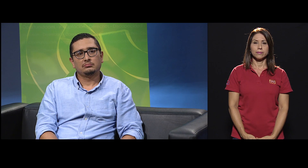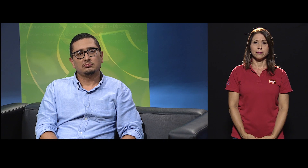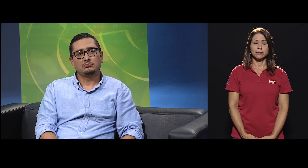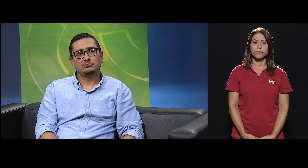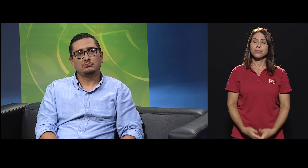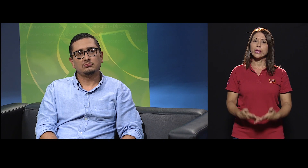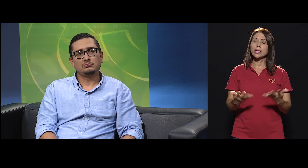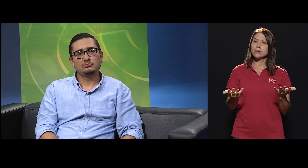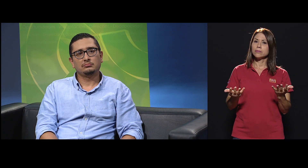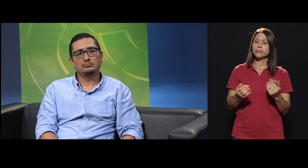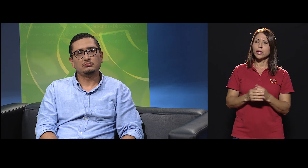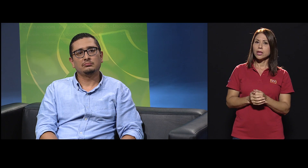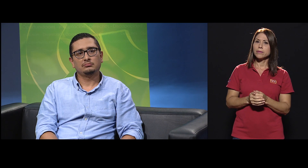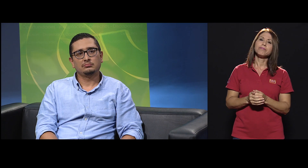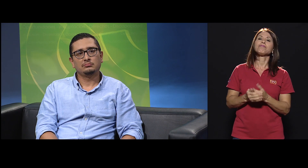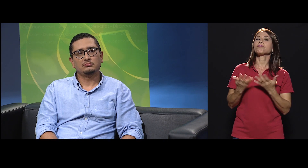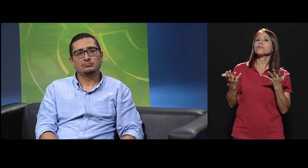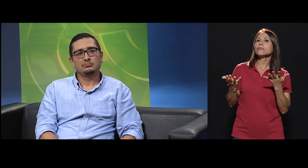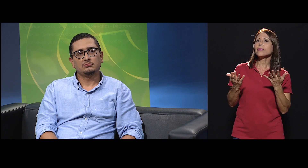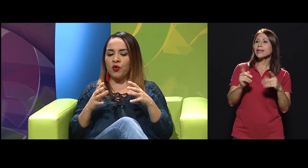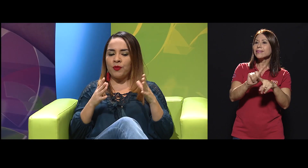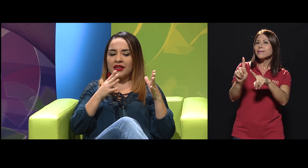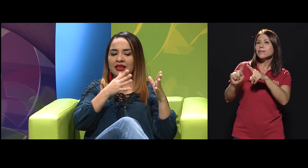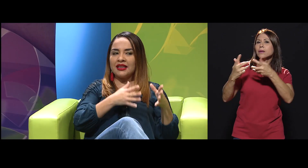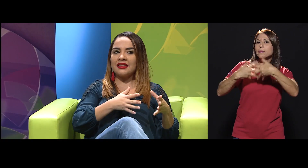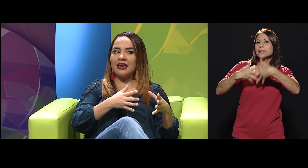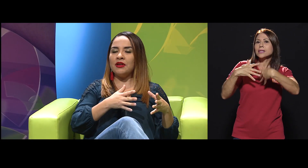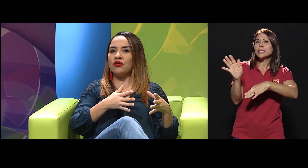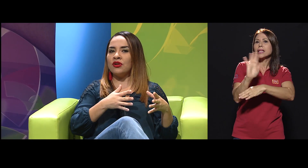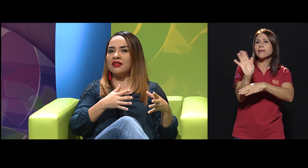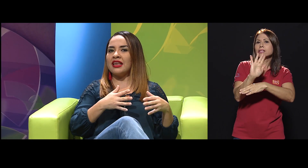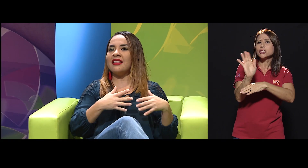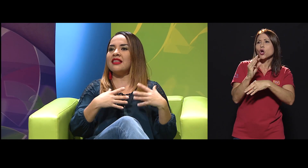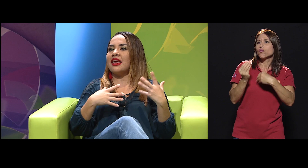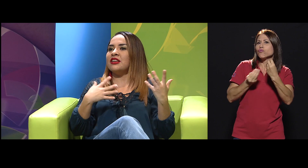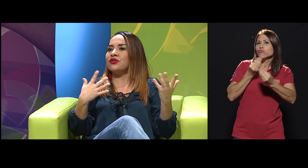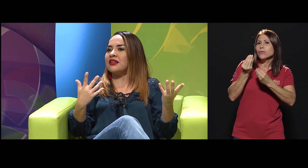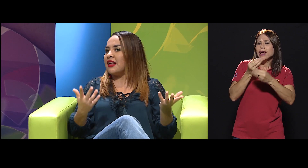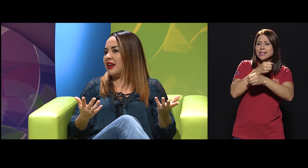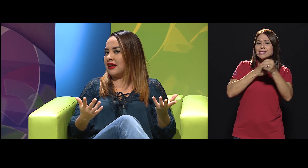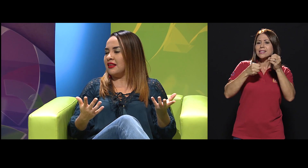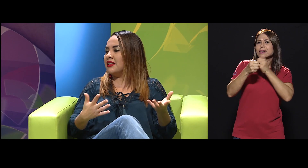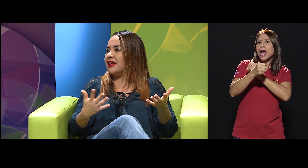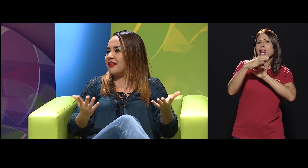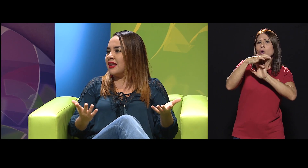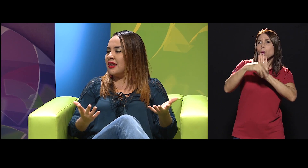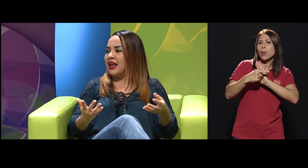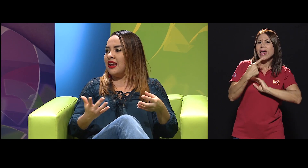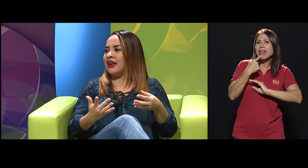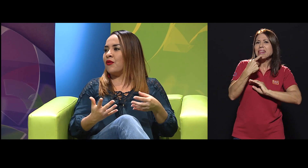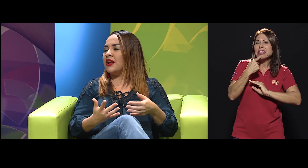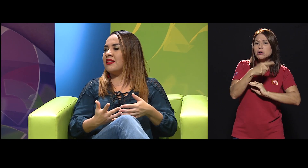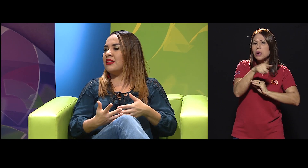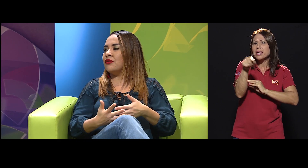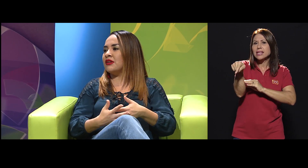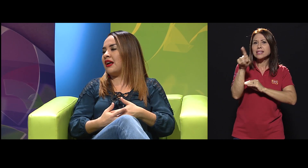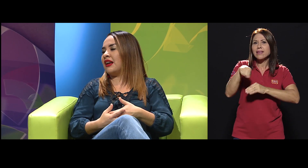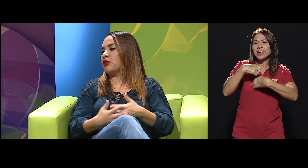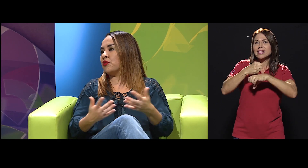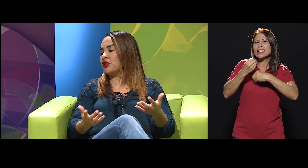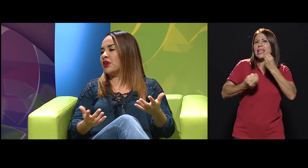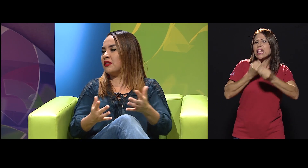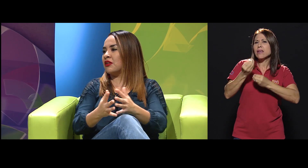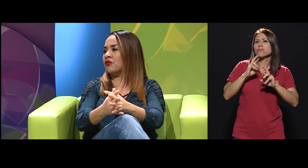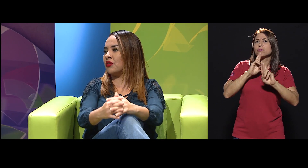subtítulos. Sí, y por parte de las televisoras, ¿qué ha dicho la sala? ¿Qué tienen que hacer? ¿Cuál ha sido